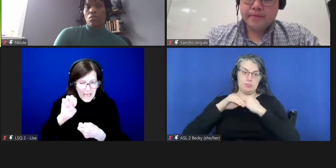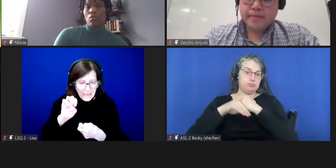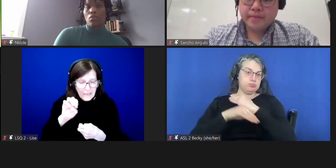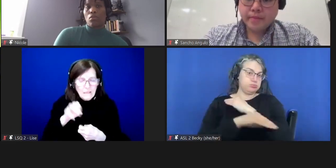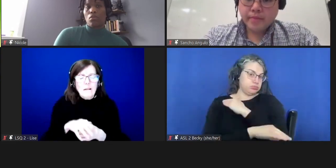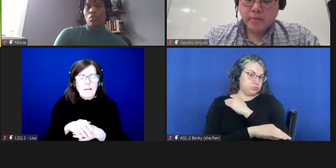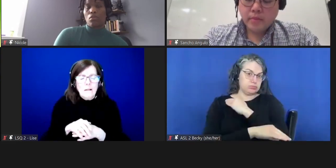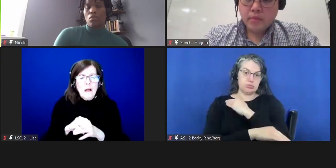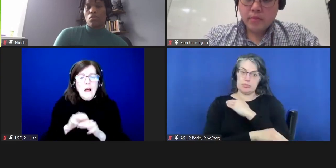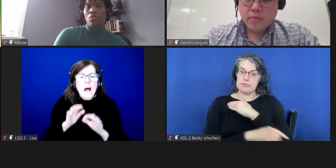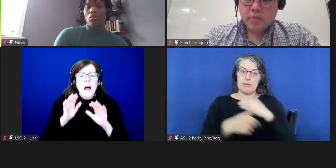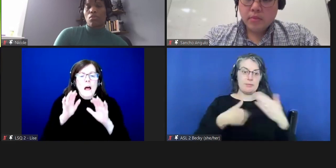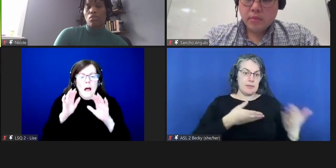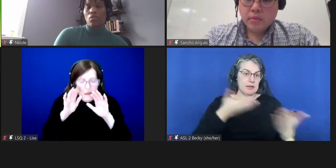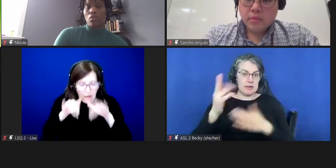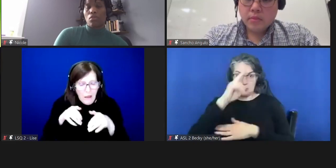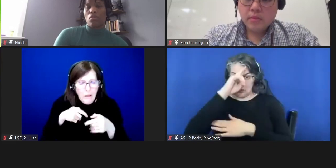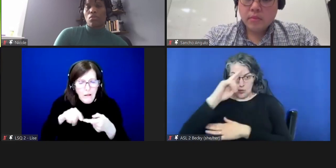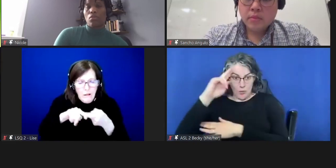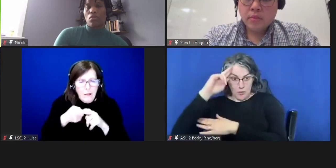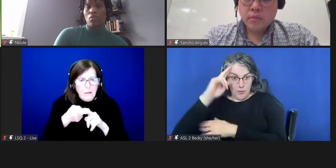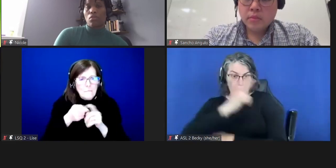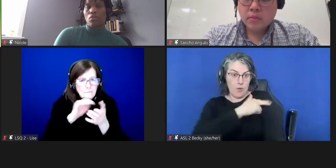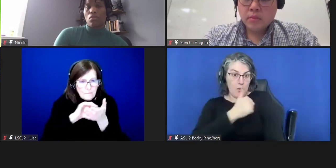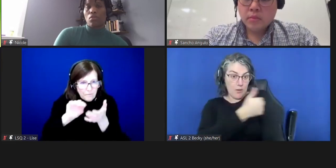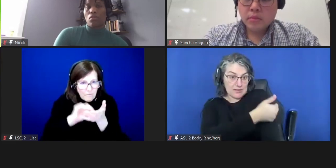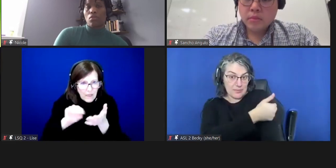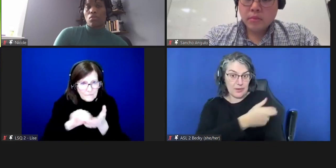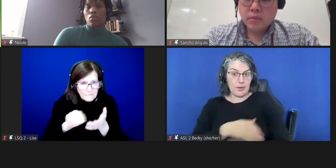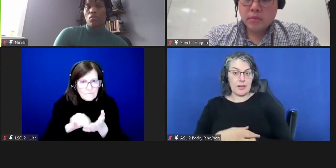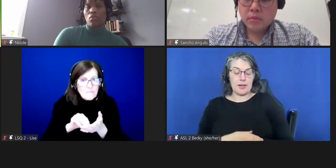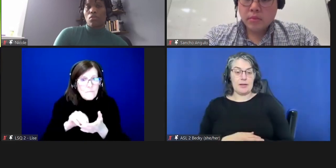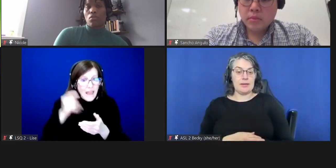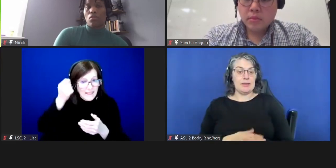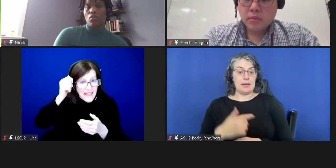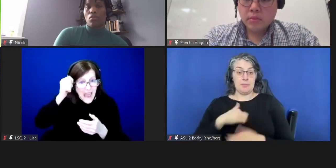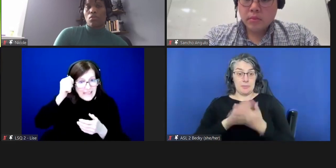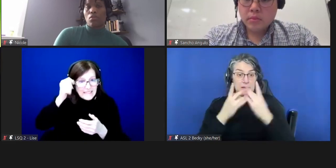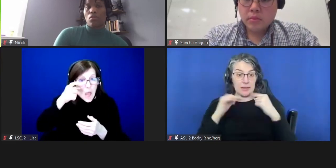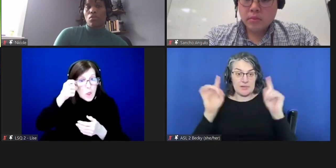doctorat, je n'y parvenais tout simplement pas.